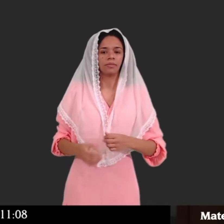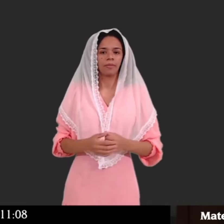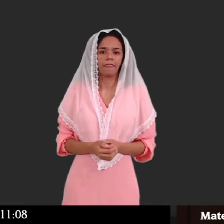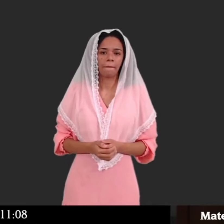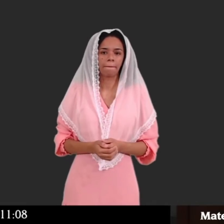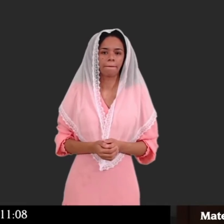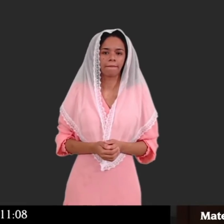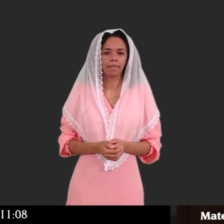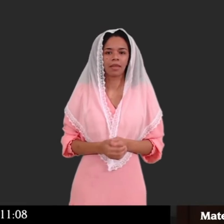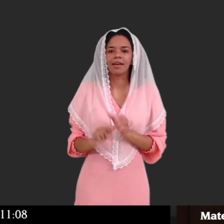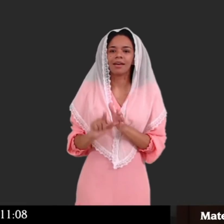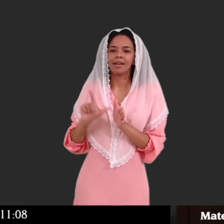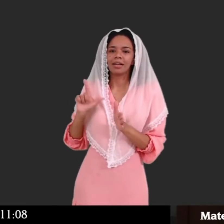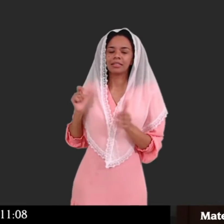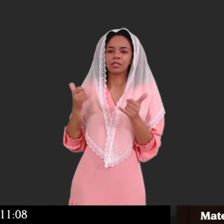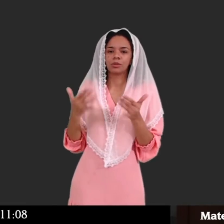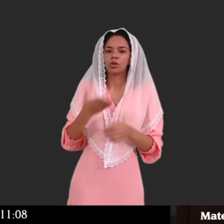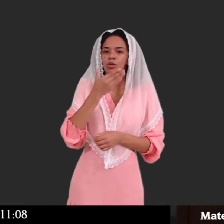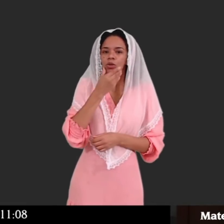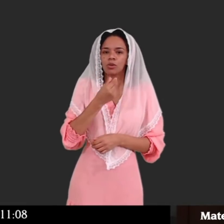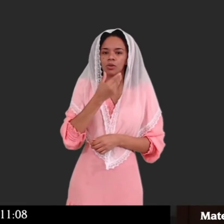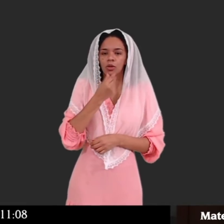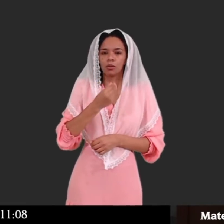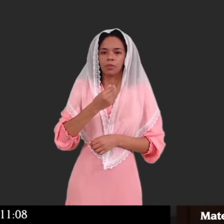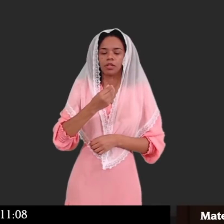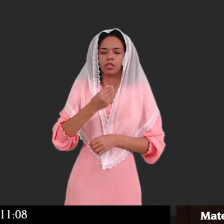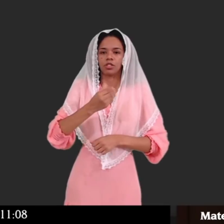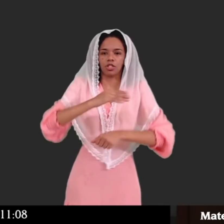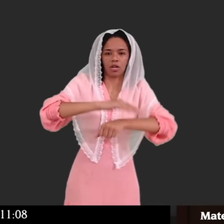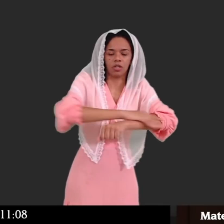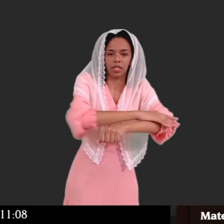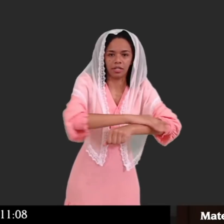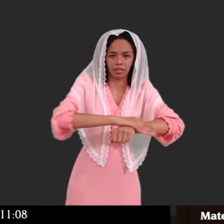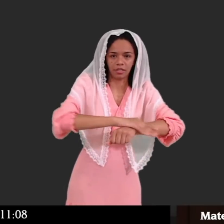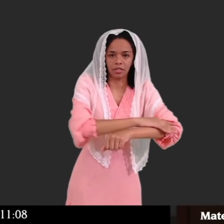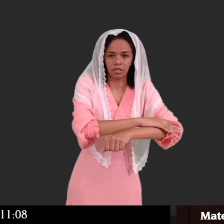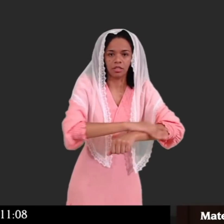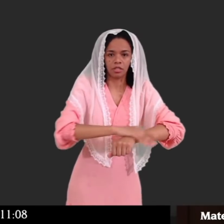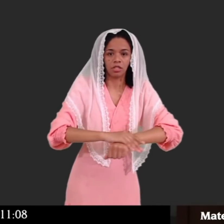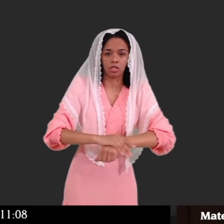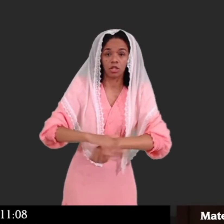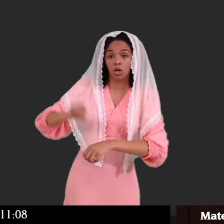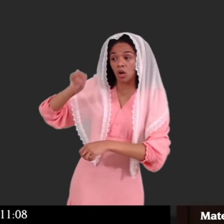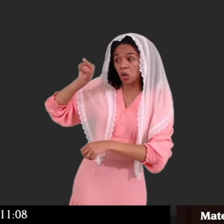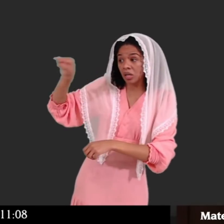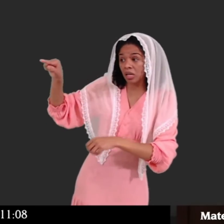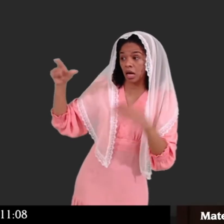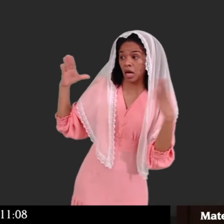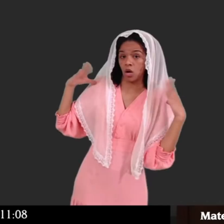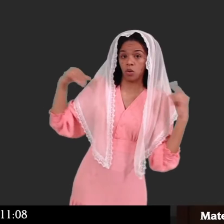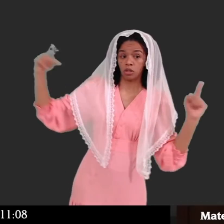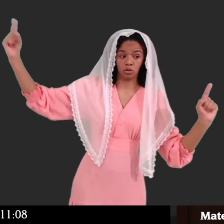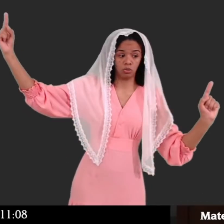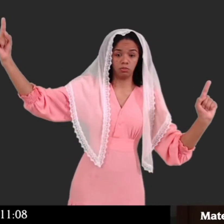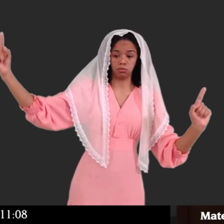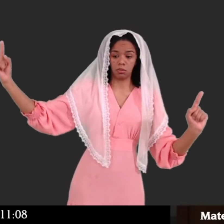foi dito aqui há pouco? Jacó. Deus mandou ele encontrar com o irmão e pôs o anjo para impedir de ele encontrar. Não é que Deus